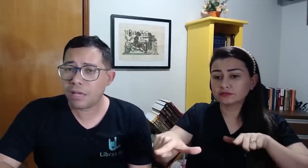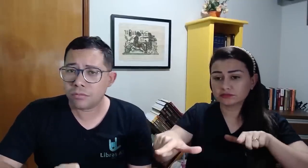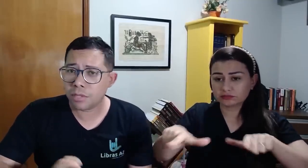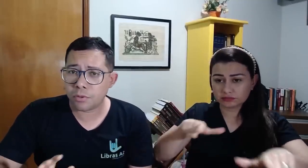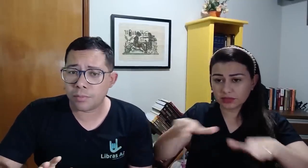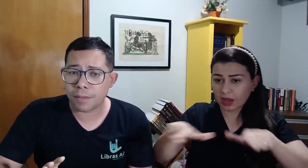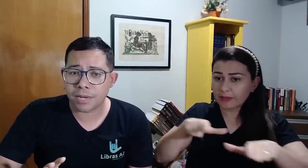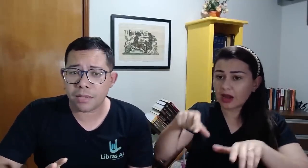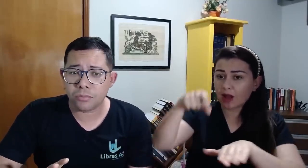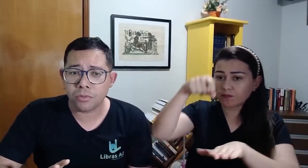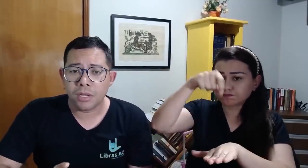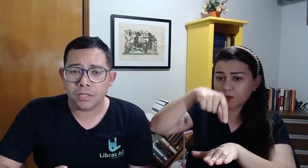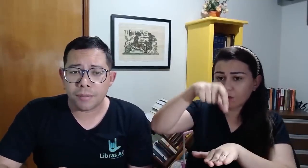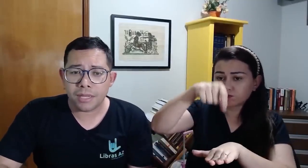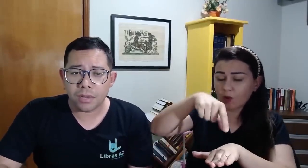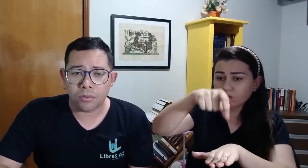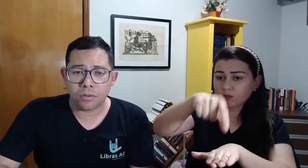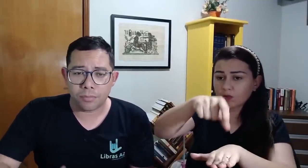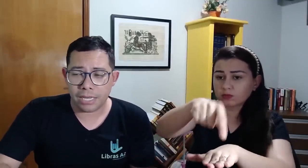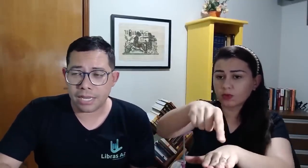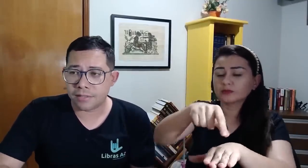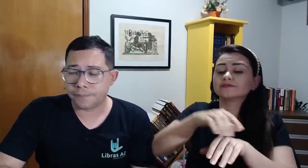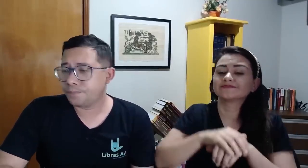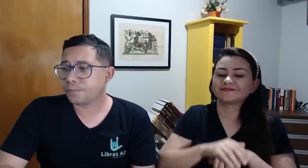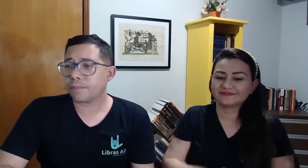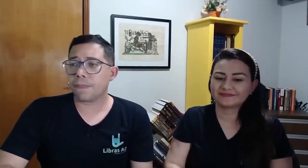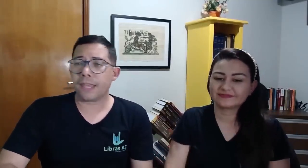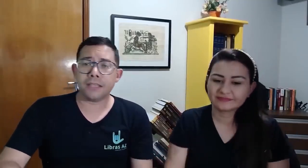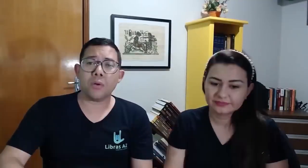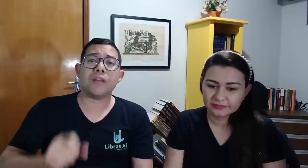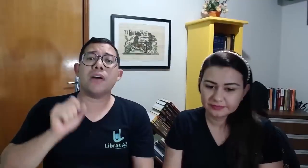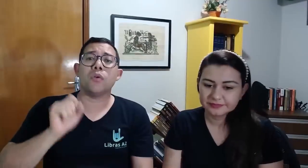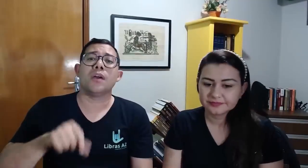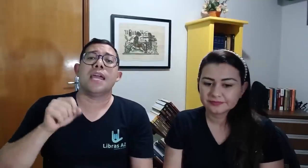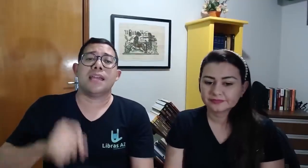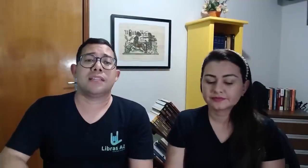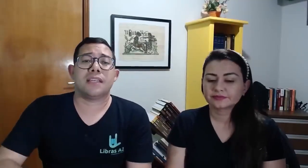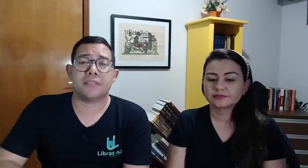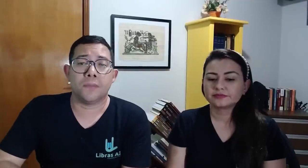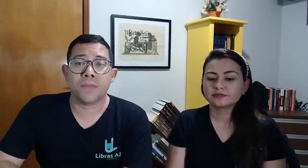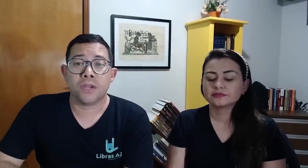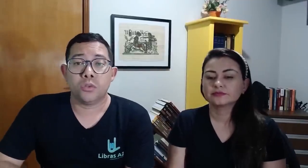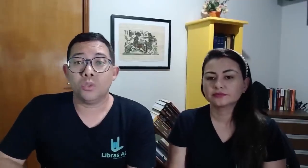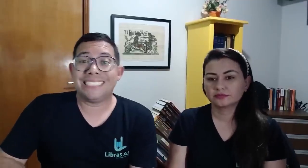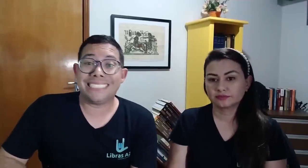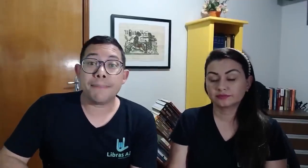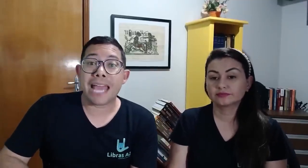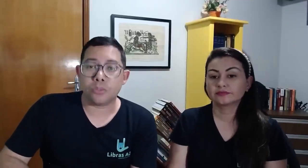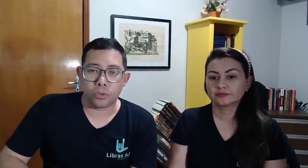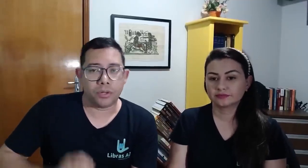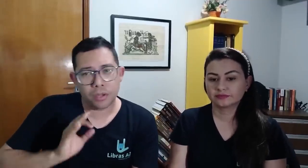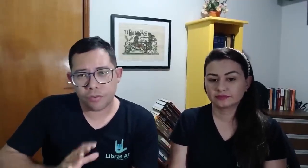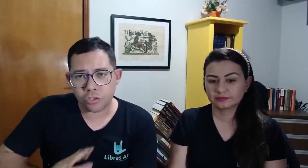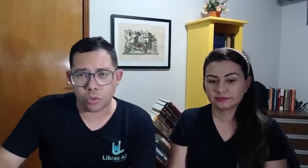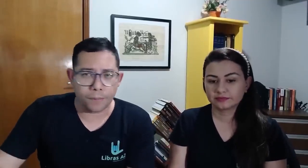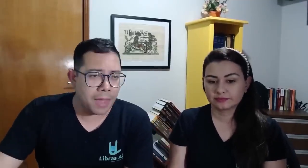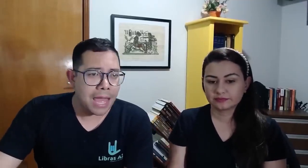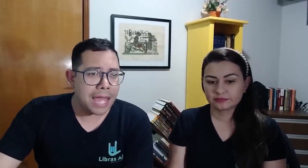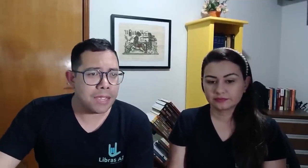Não tem problema nenhum também não, beleza? Então ela falou essa questão do semeador. Fechou. Aí,